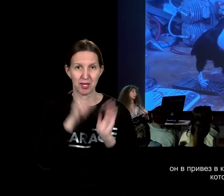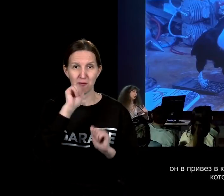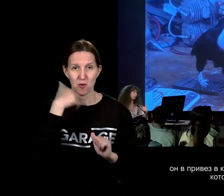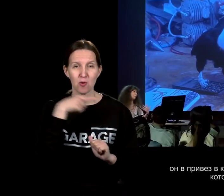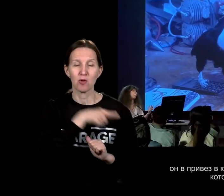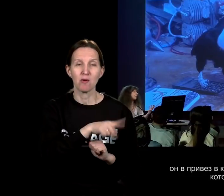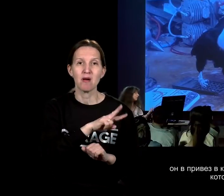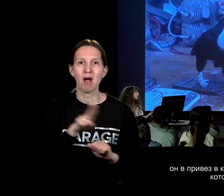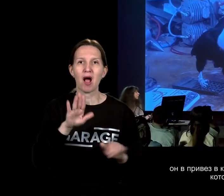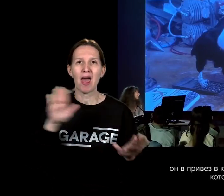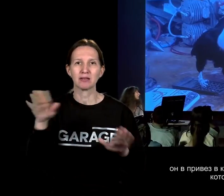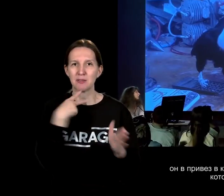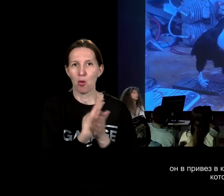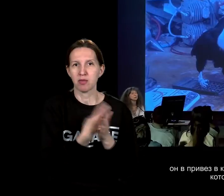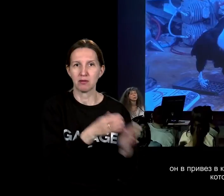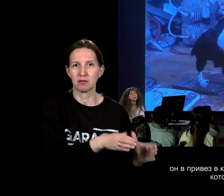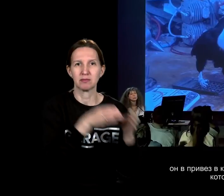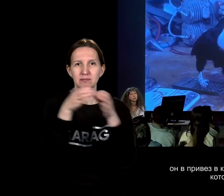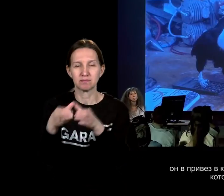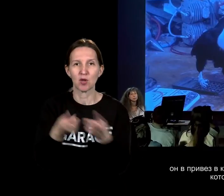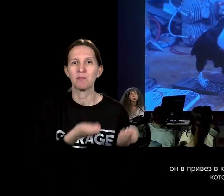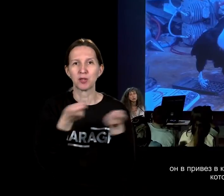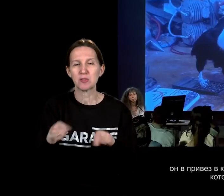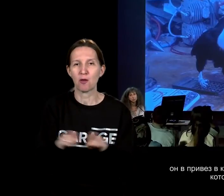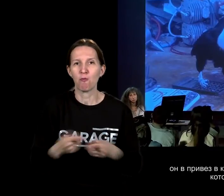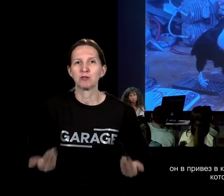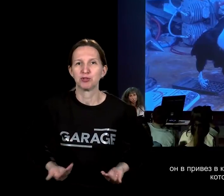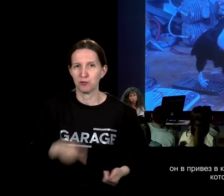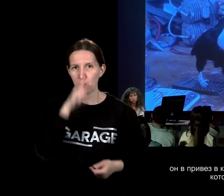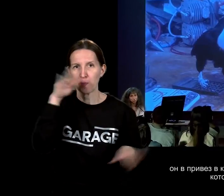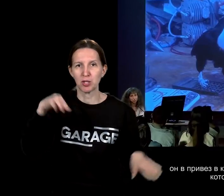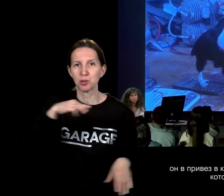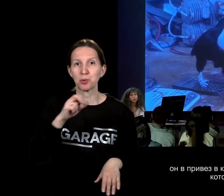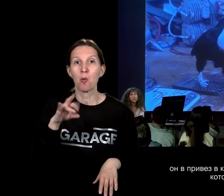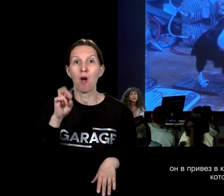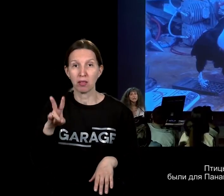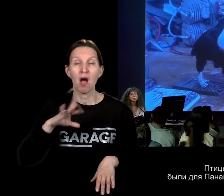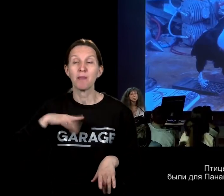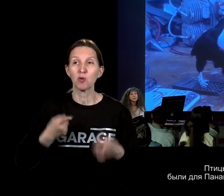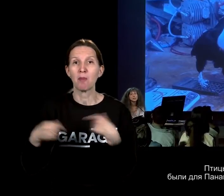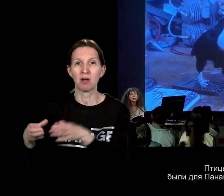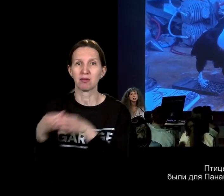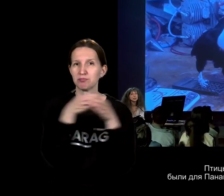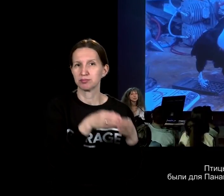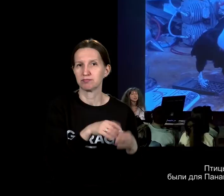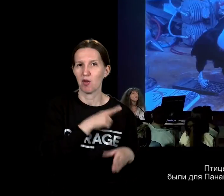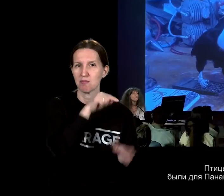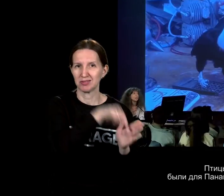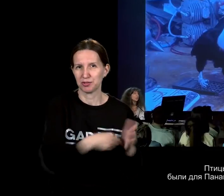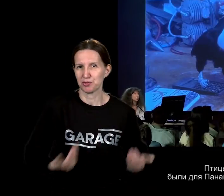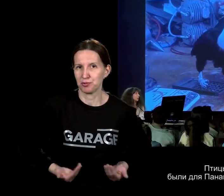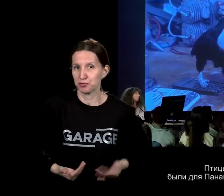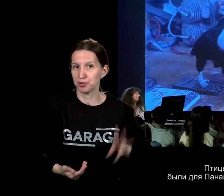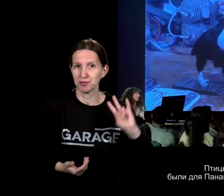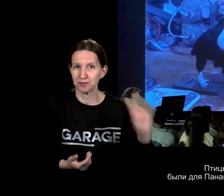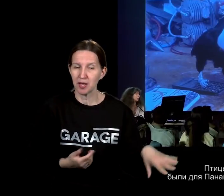качестве экспонаты привез вот такого вот живого тукана, который у него потом жил в мастерской. И птицы, так же, как и